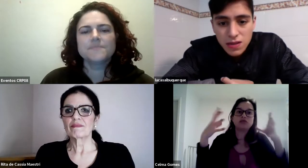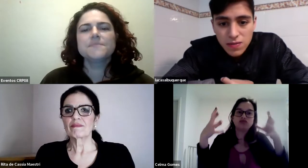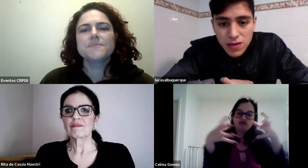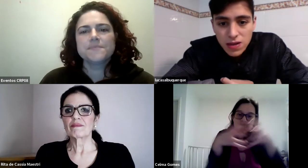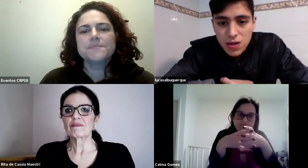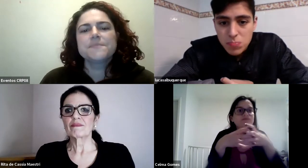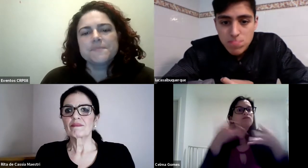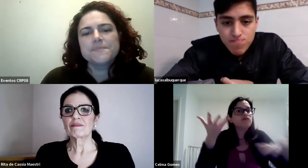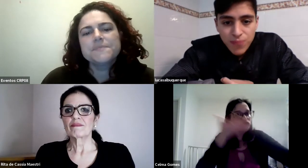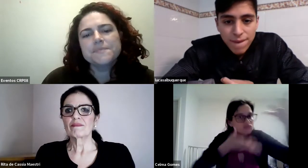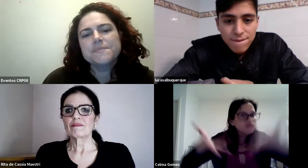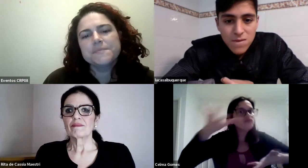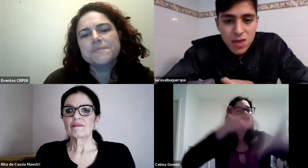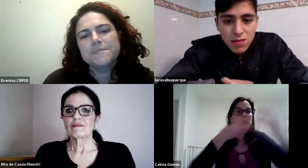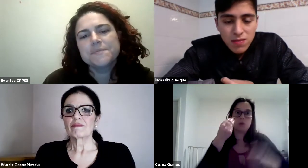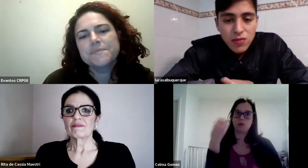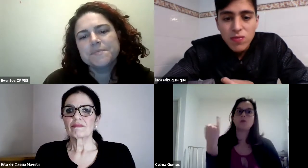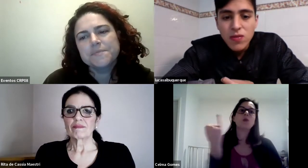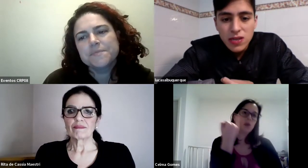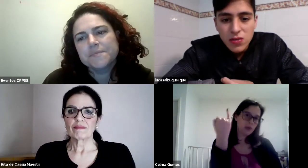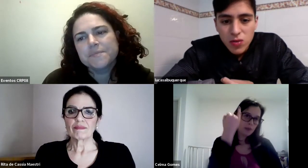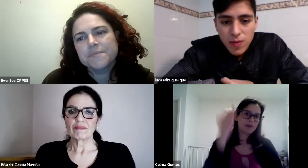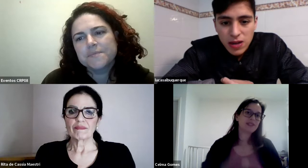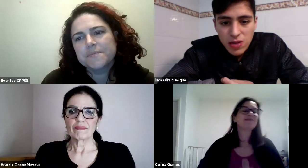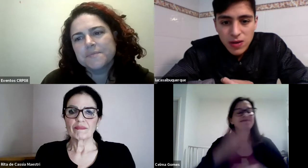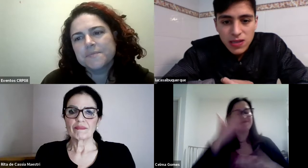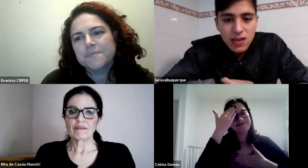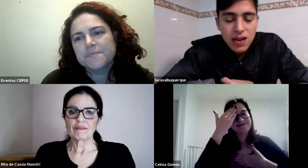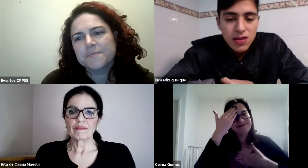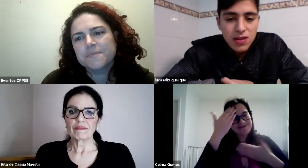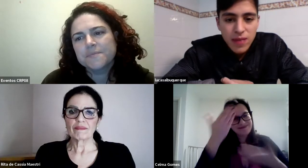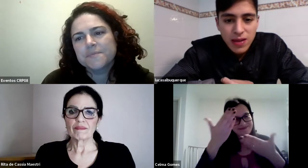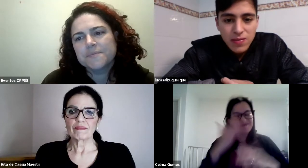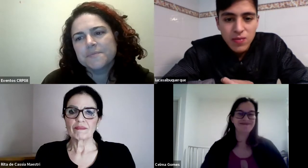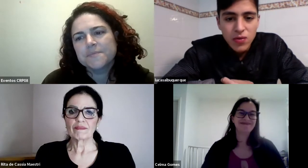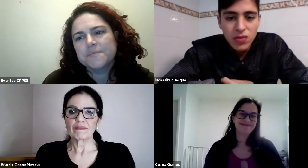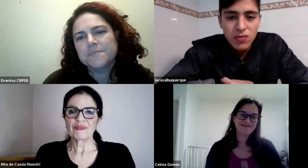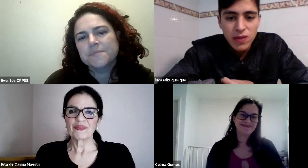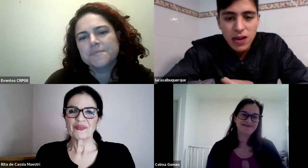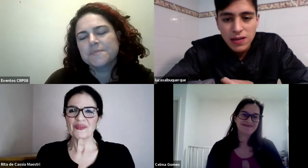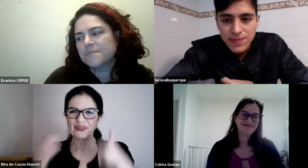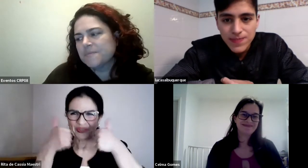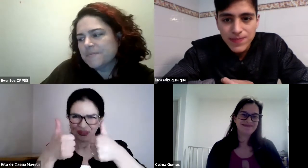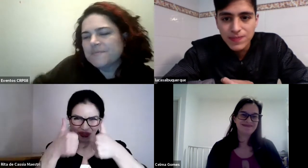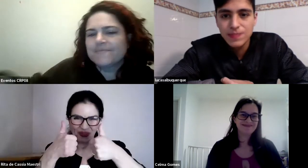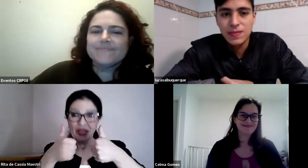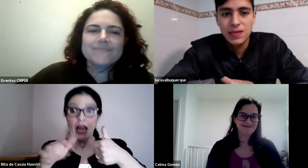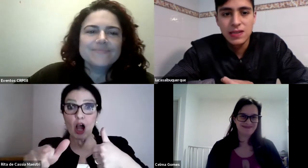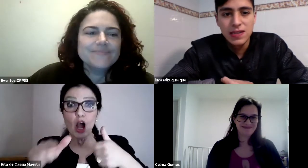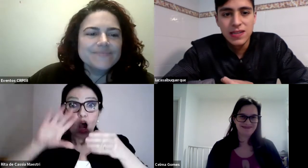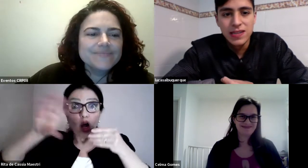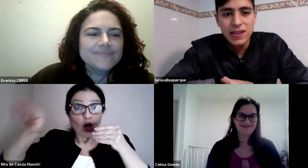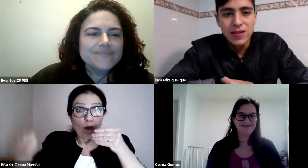proficientes em Libras. Então, é muito bom esse grupo para que a gente possa interagir também. Muito obrigada.